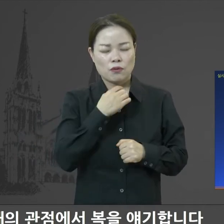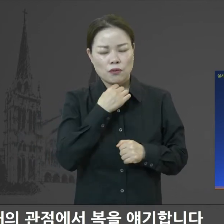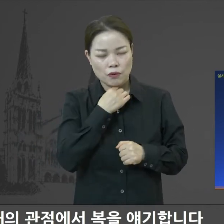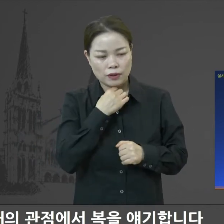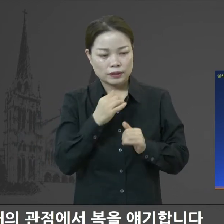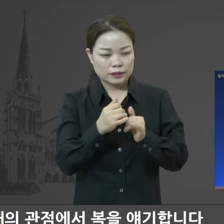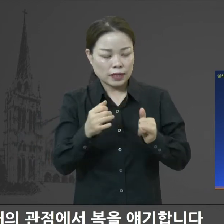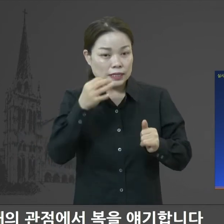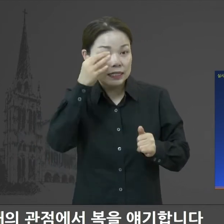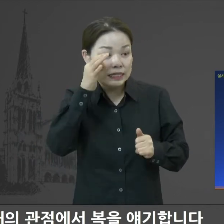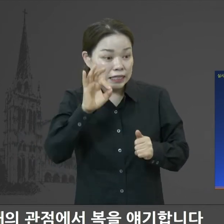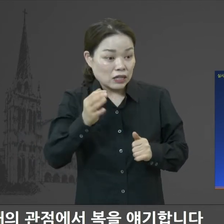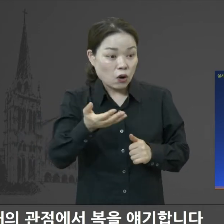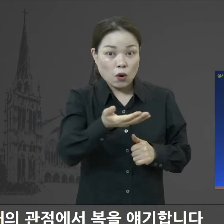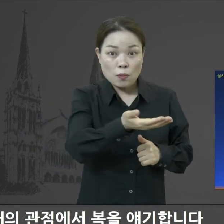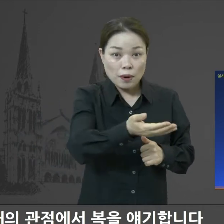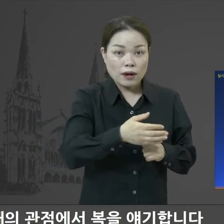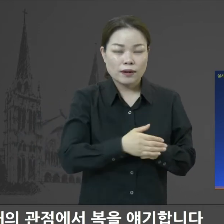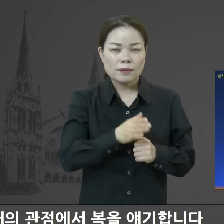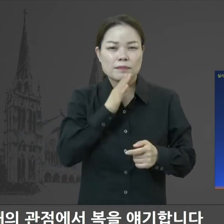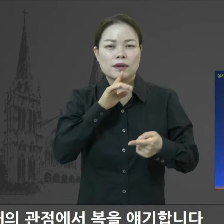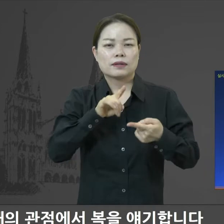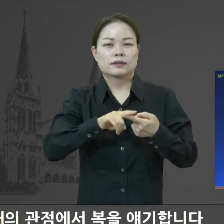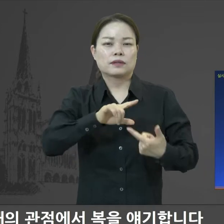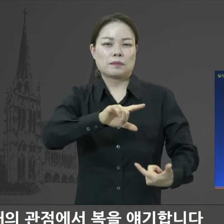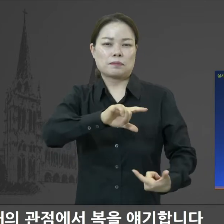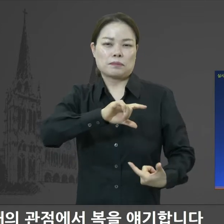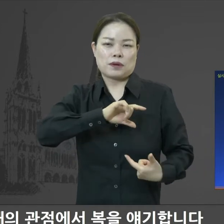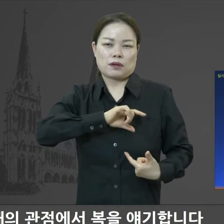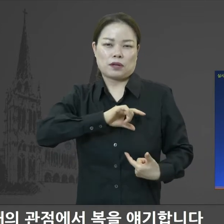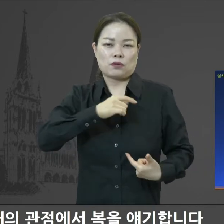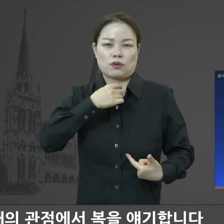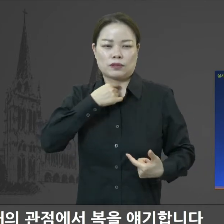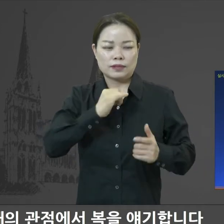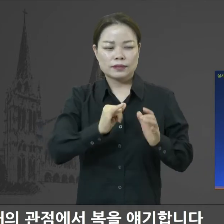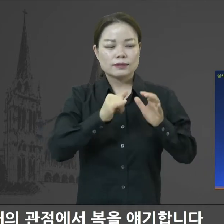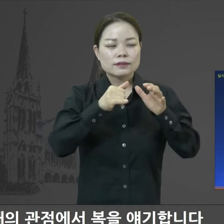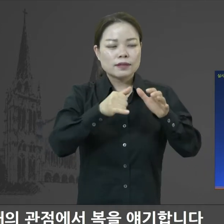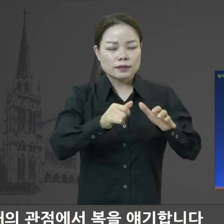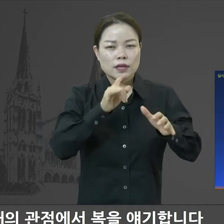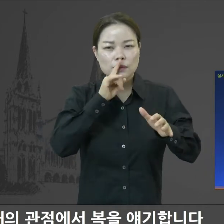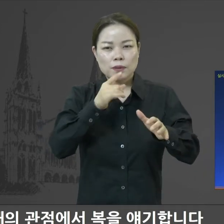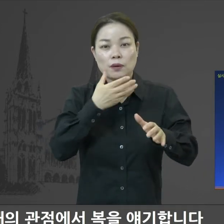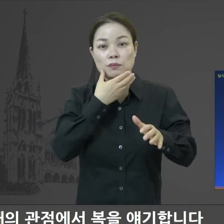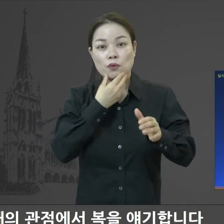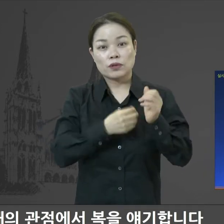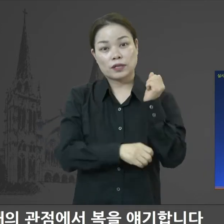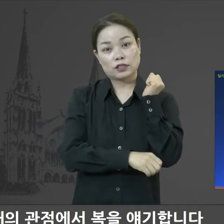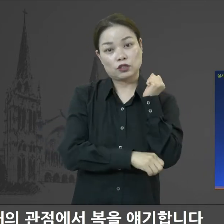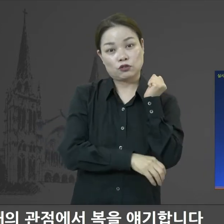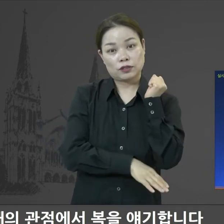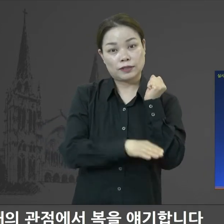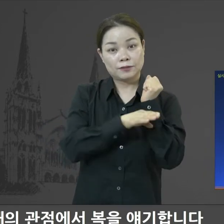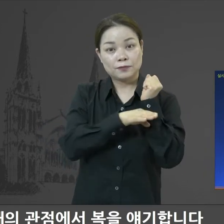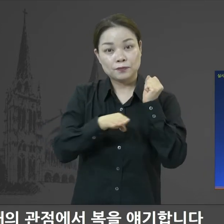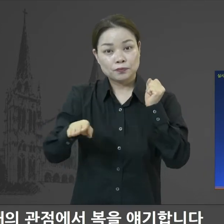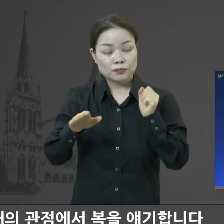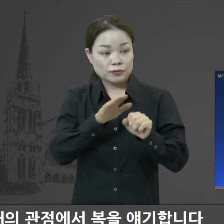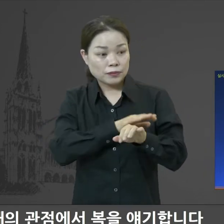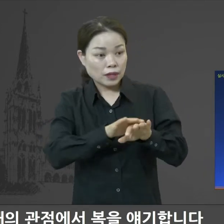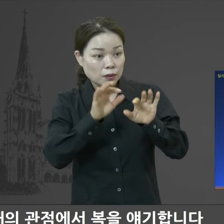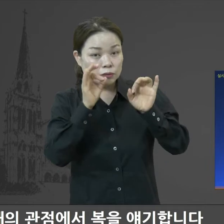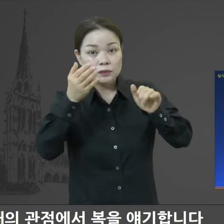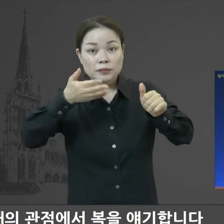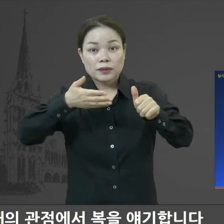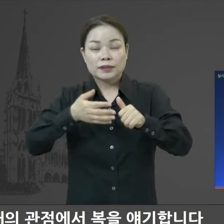되어서 사람들에게 인정받고 그에 합당한 명예를 누리는 것, 이것이 세상이 말하는 복의 기준입니다. 근데 잘 보세요